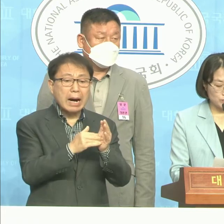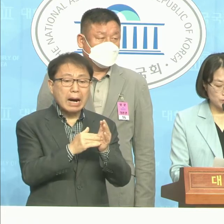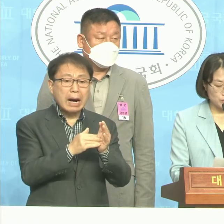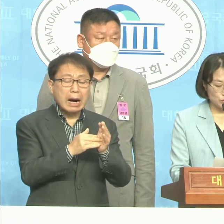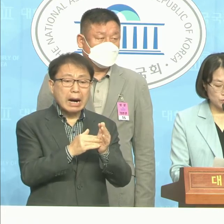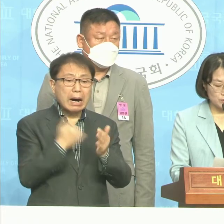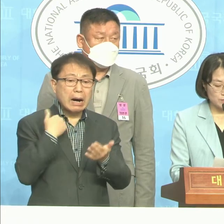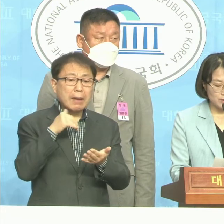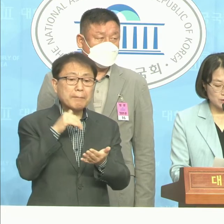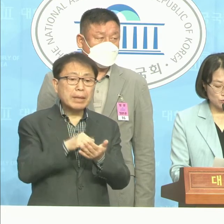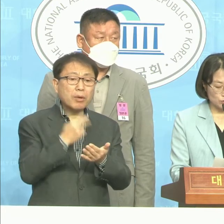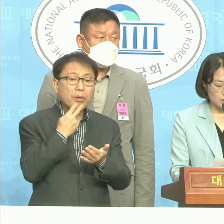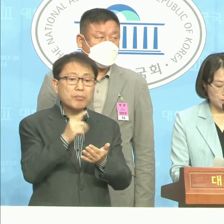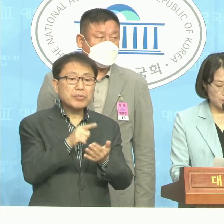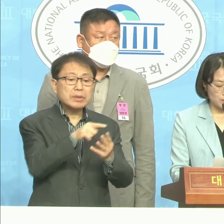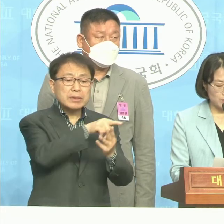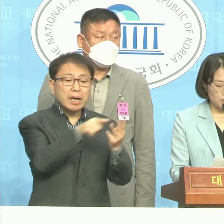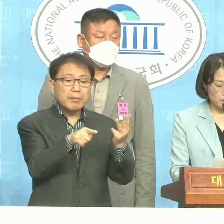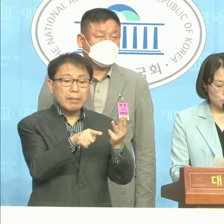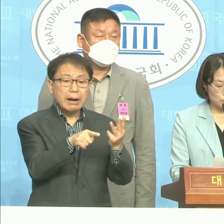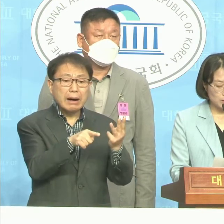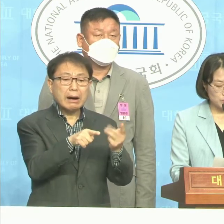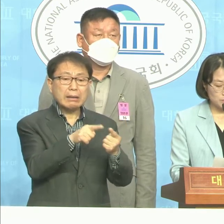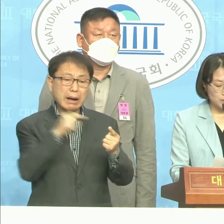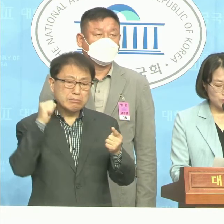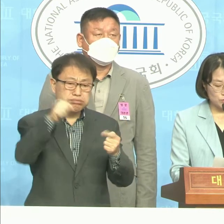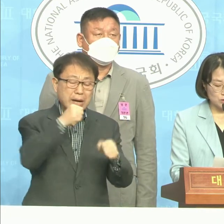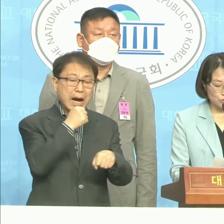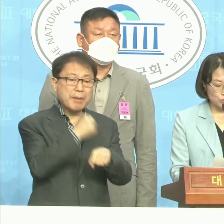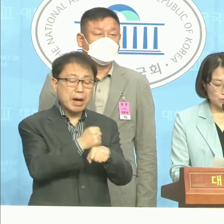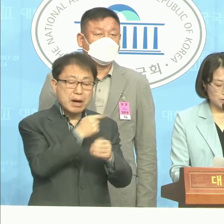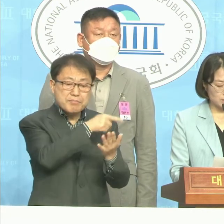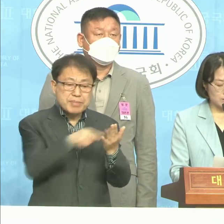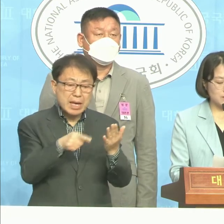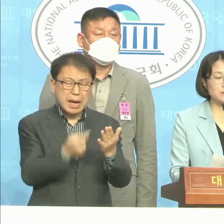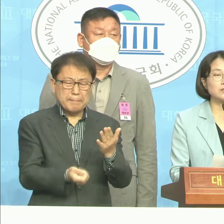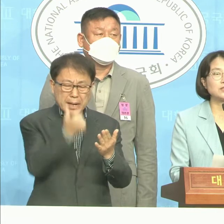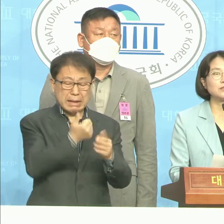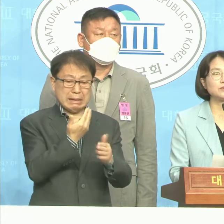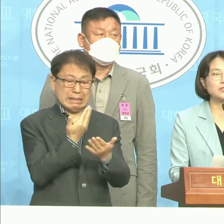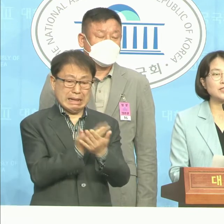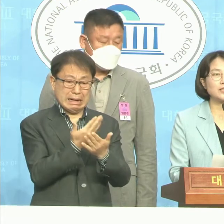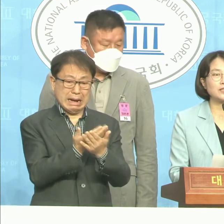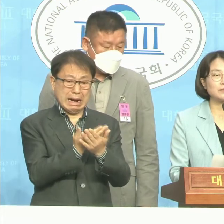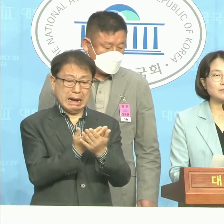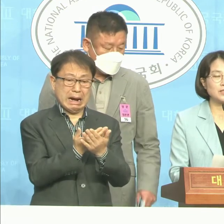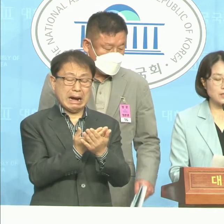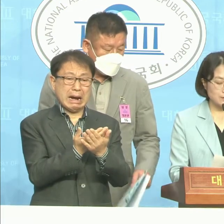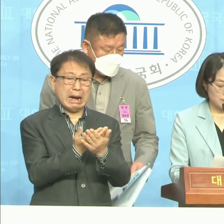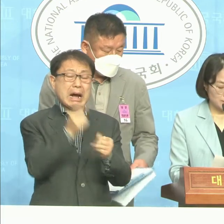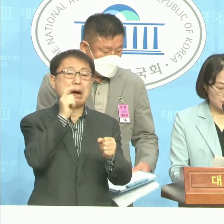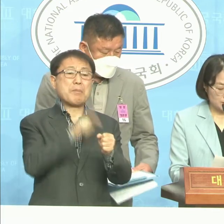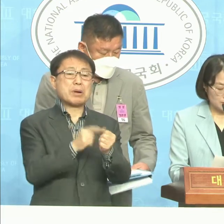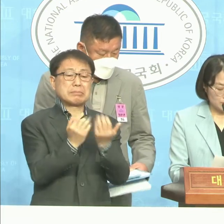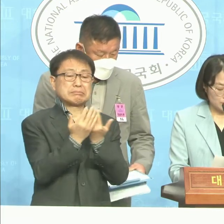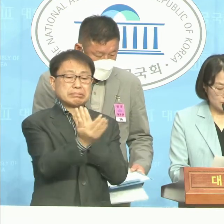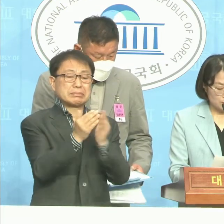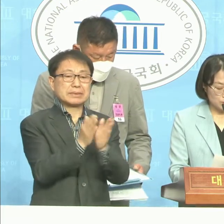없는 조선 선사를 2탄 하며 하도급 각질 피해구제를 촉구하는 기자회견을 지금부터 시작하겠습니다